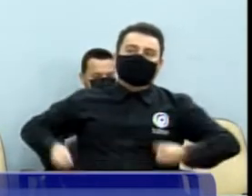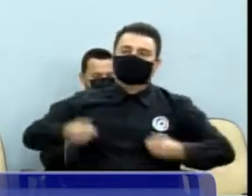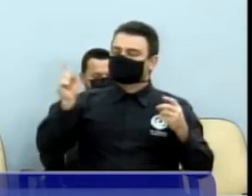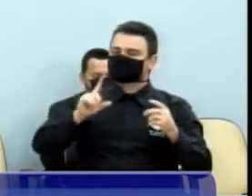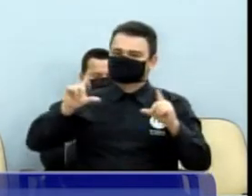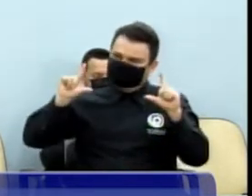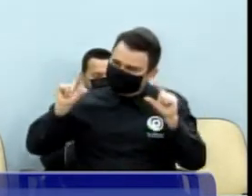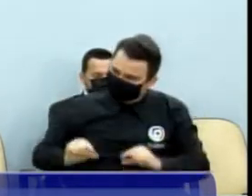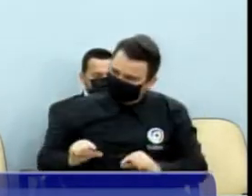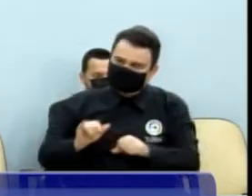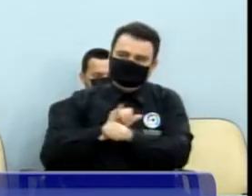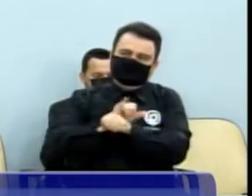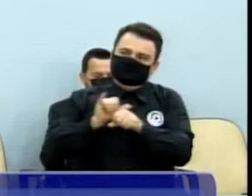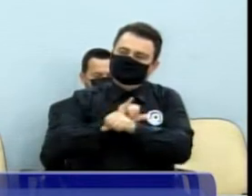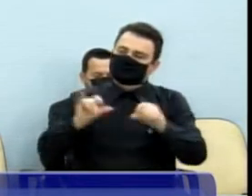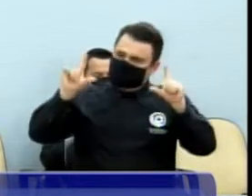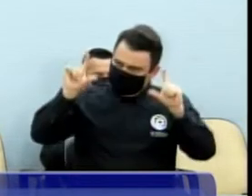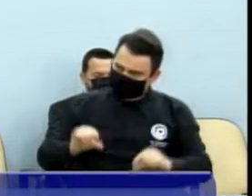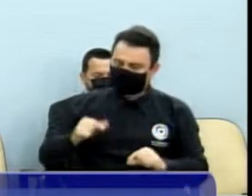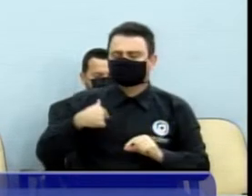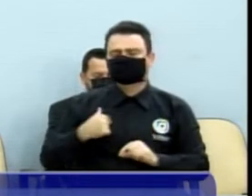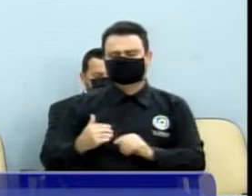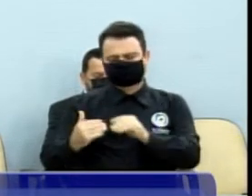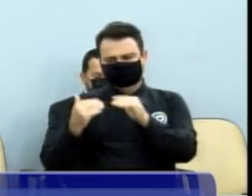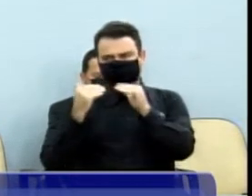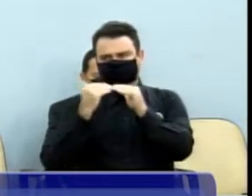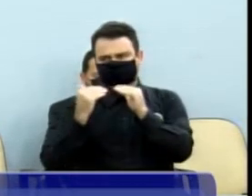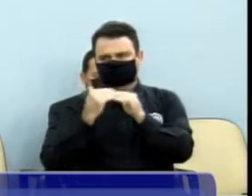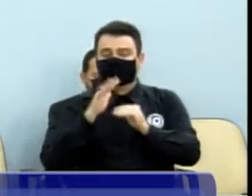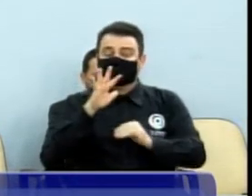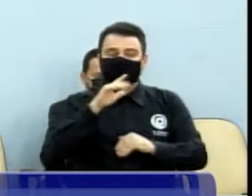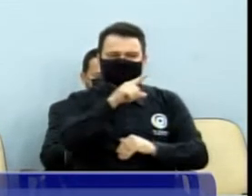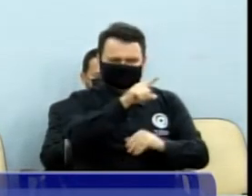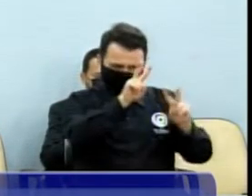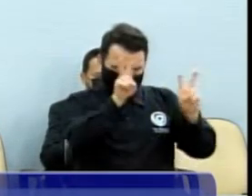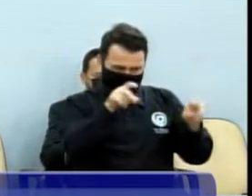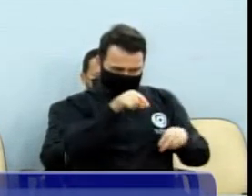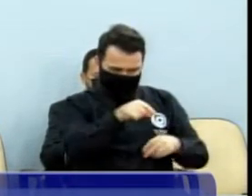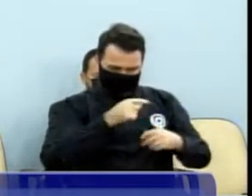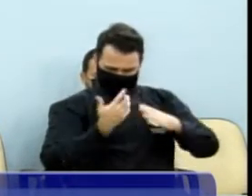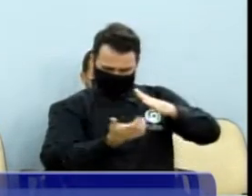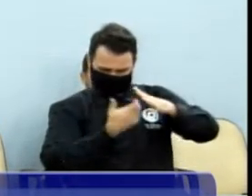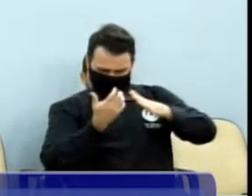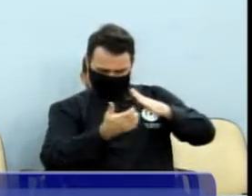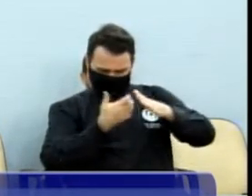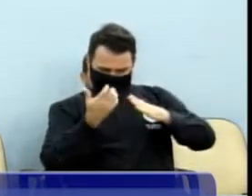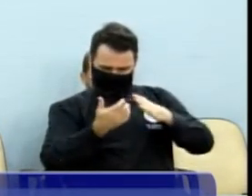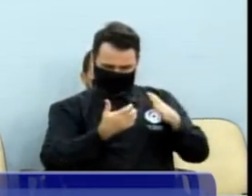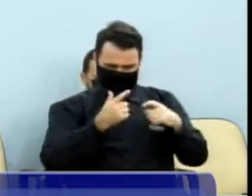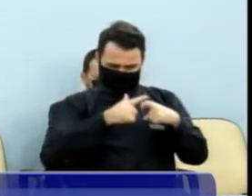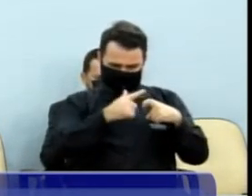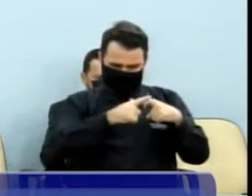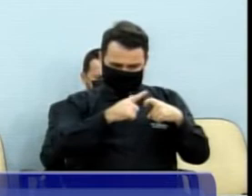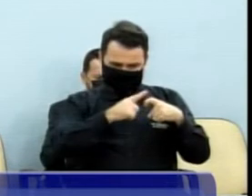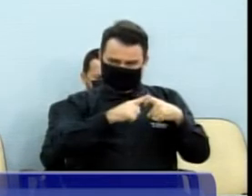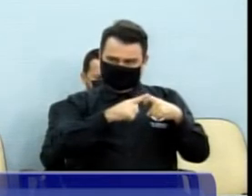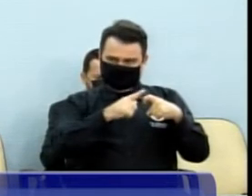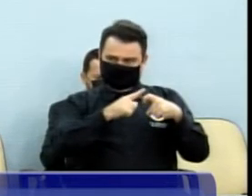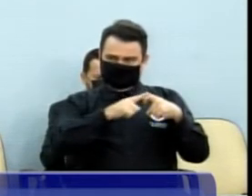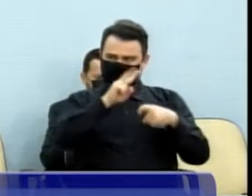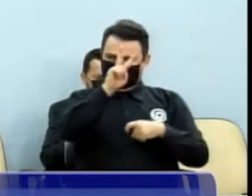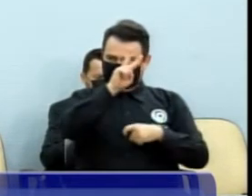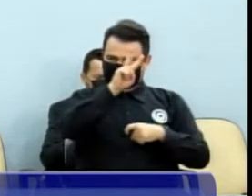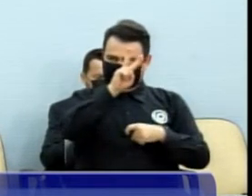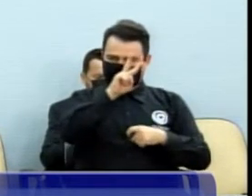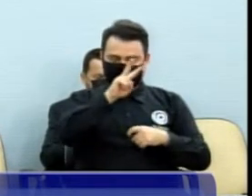mas isso por si só não impede que o voto favorável até porque o contexto o maior dele é positivo e por essa razão